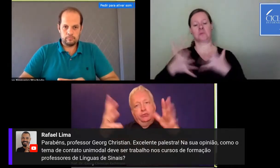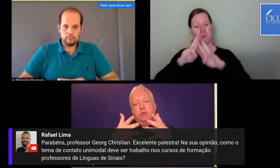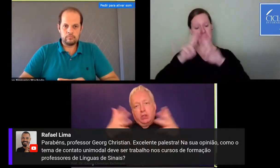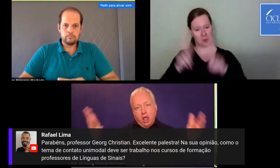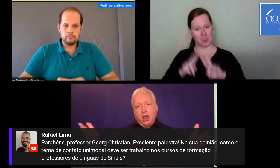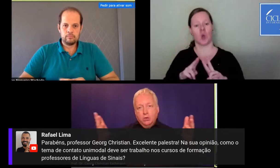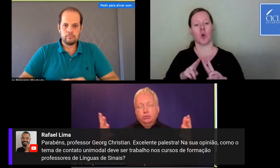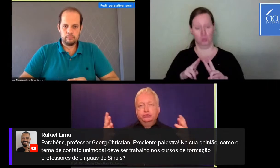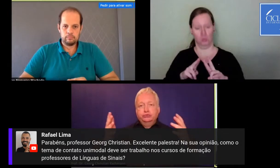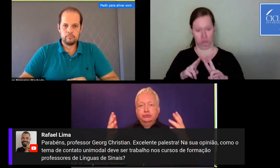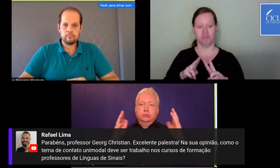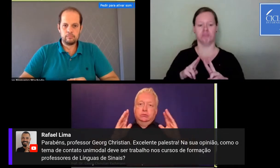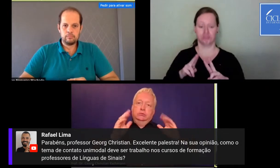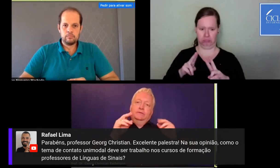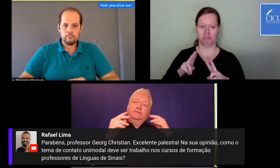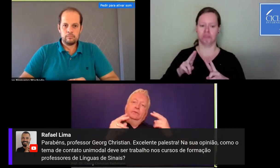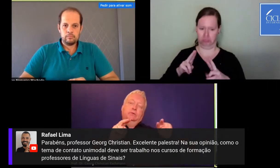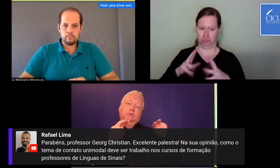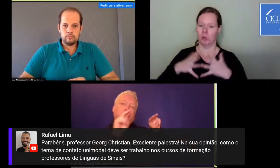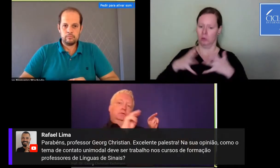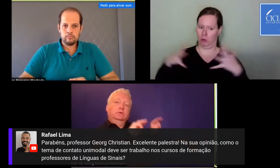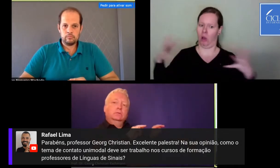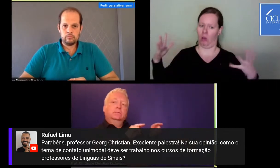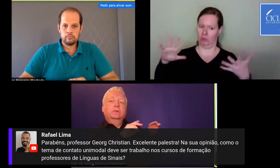Então, no meu ponto de vista,